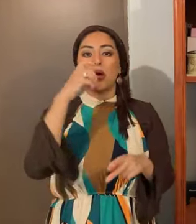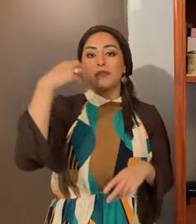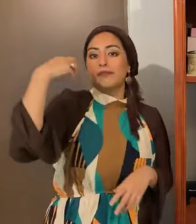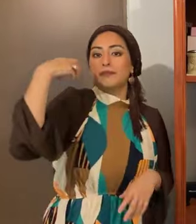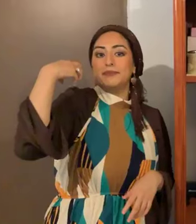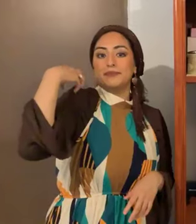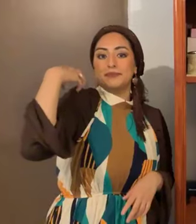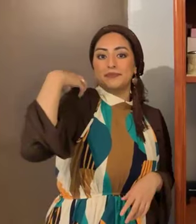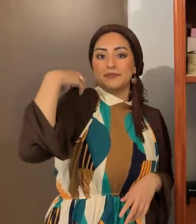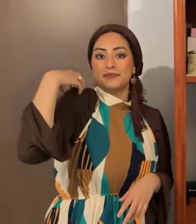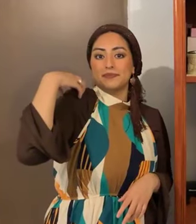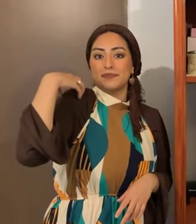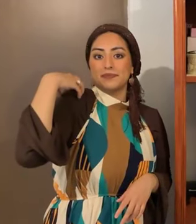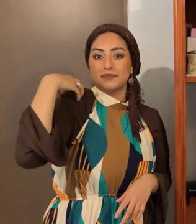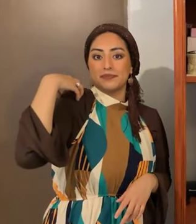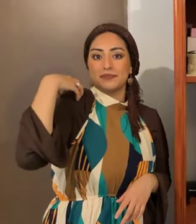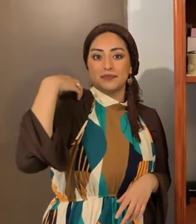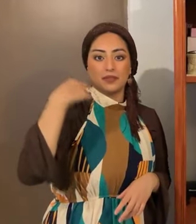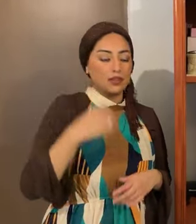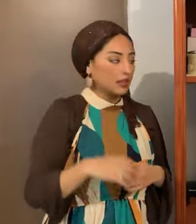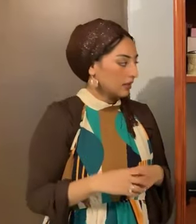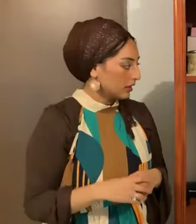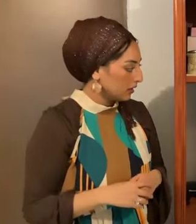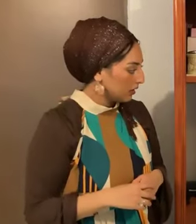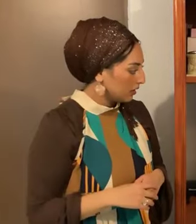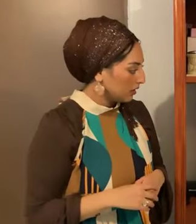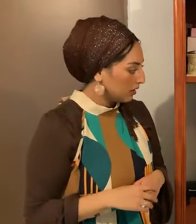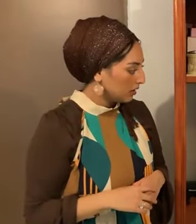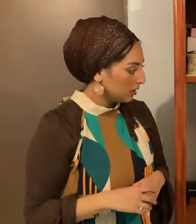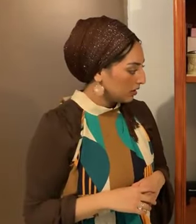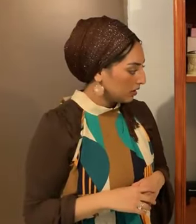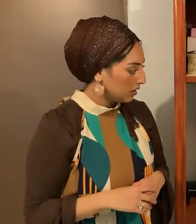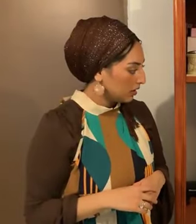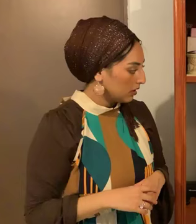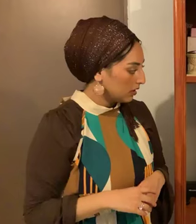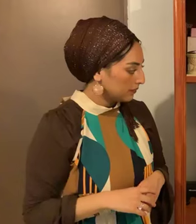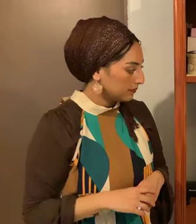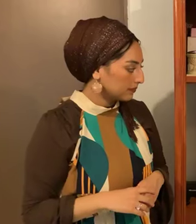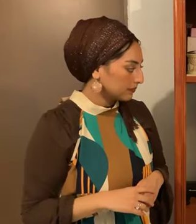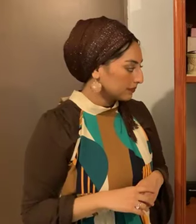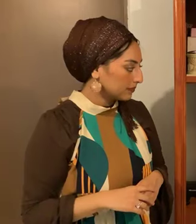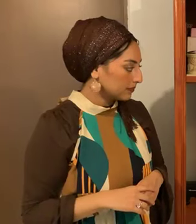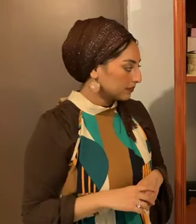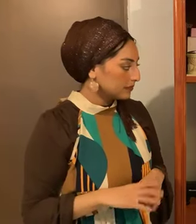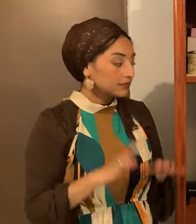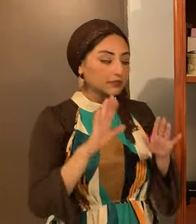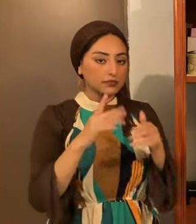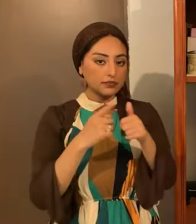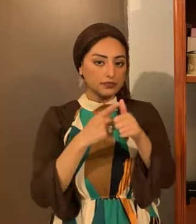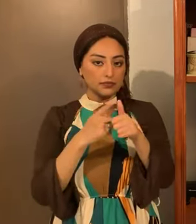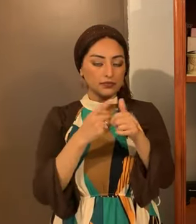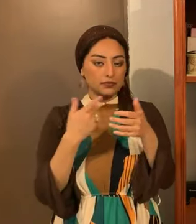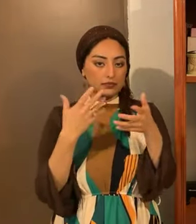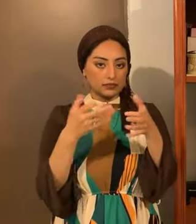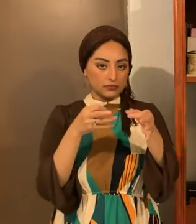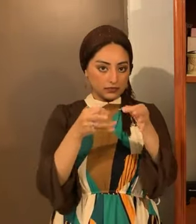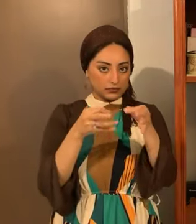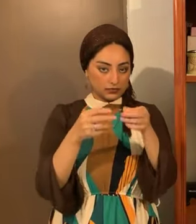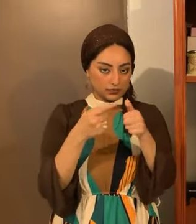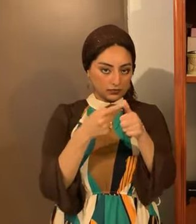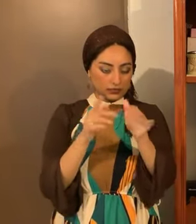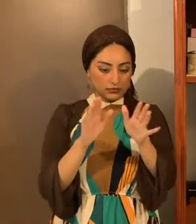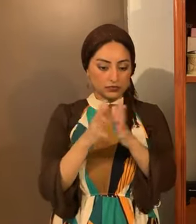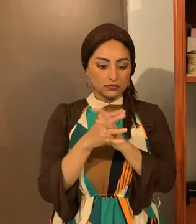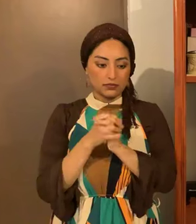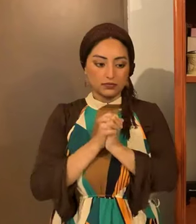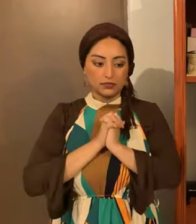aunque vamos a dejar un poquito ahorita para después. Perdón, amados aquí. Primero les quiero explicar esto.